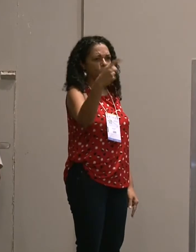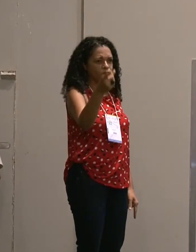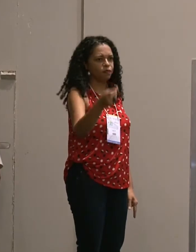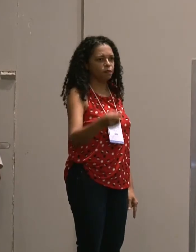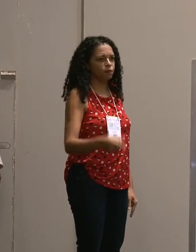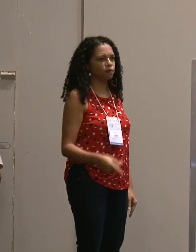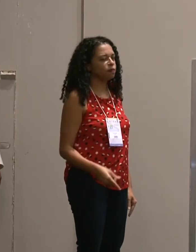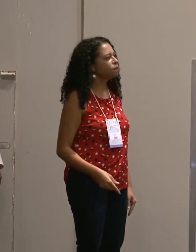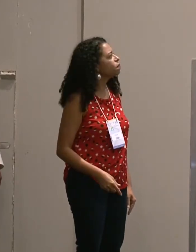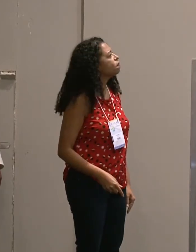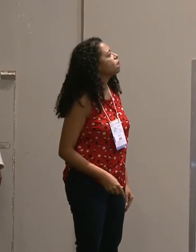próximo